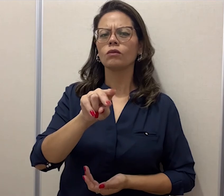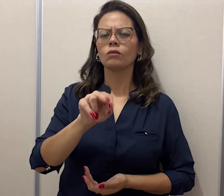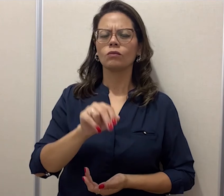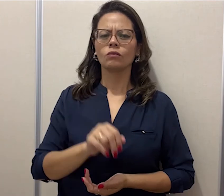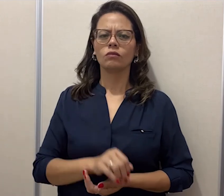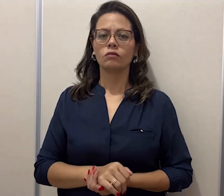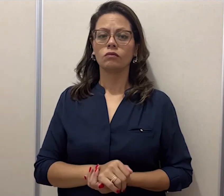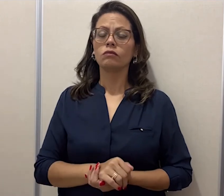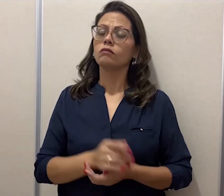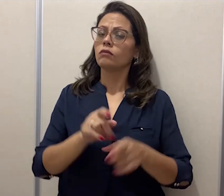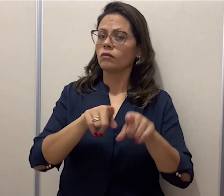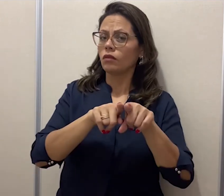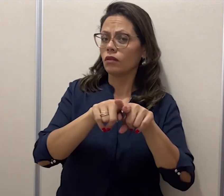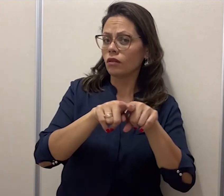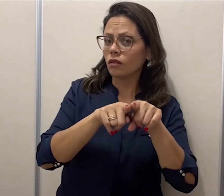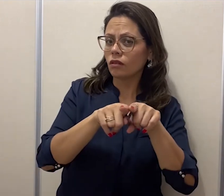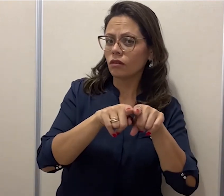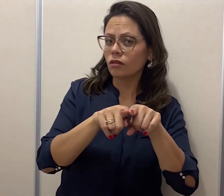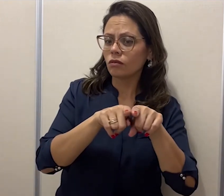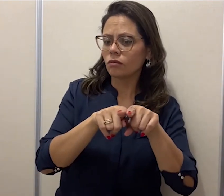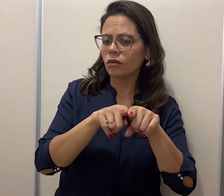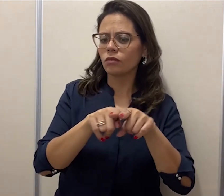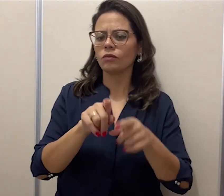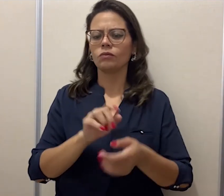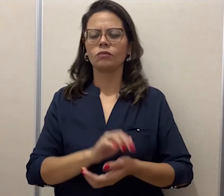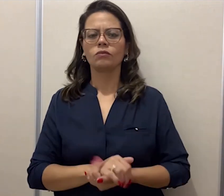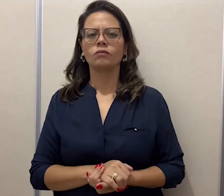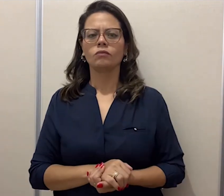o irmão o irmão